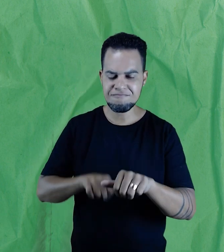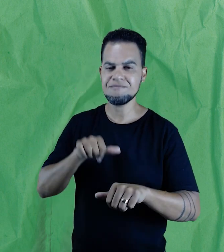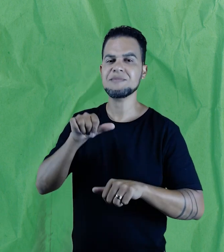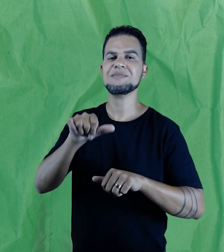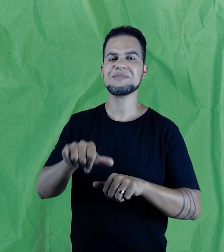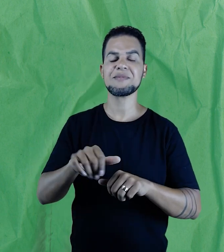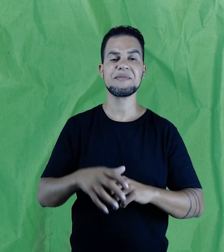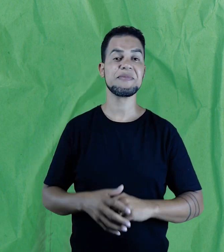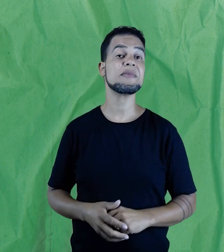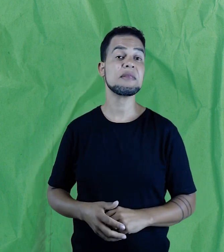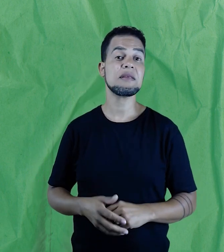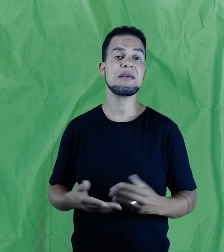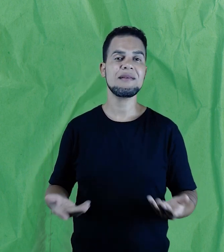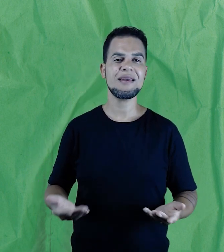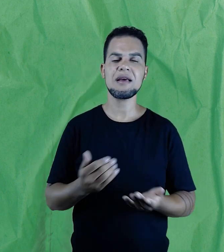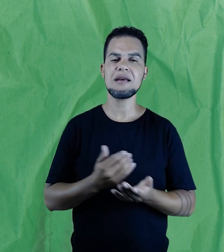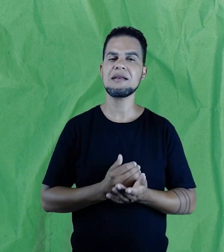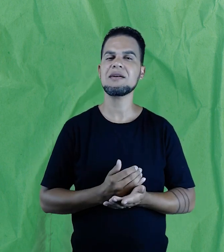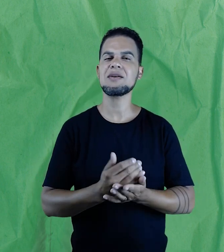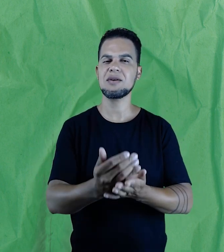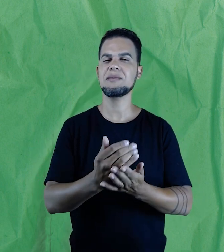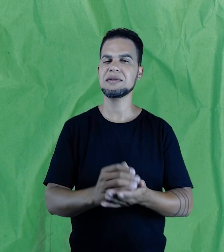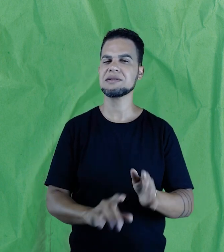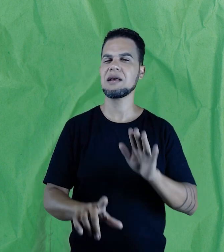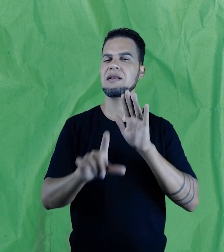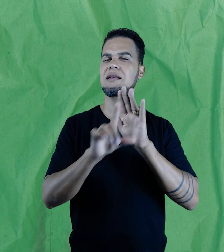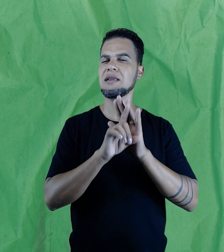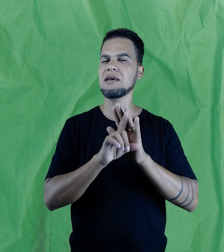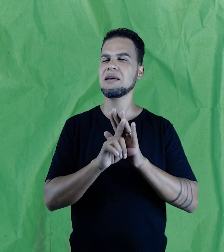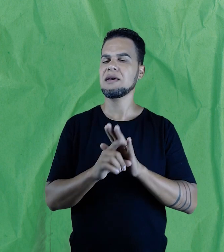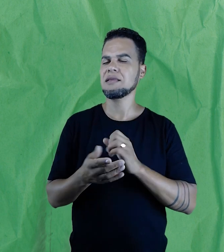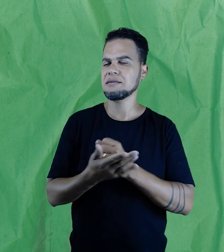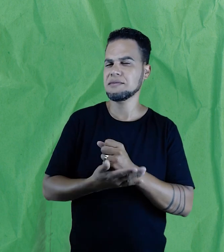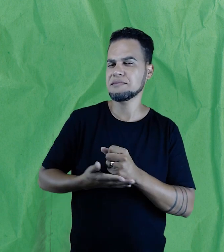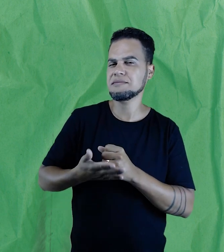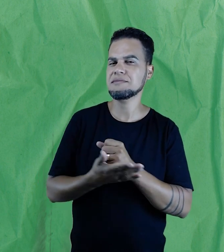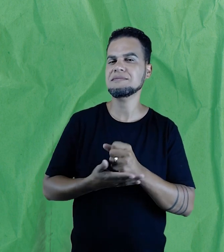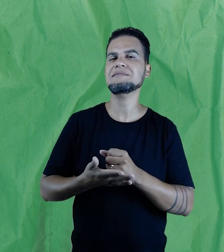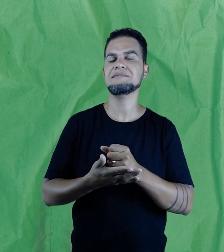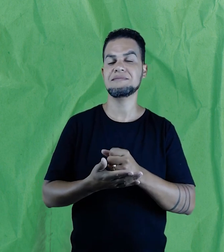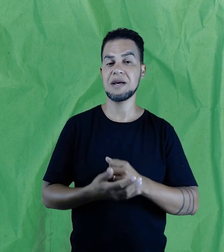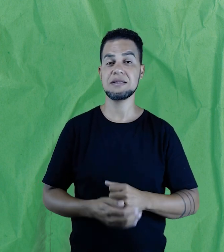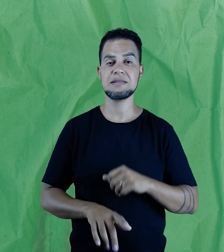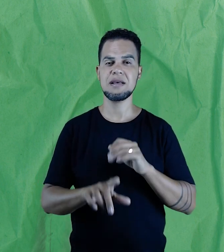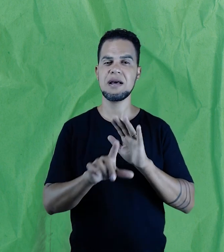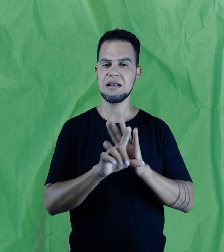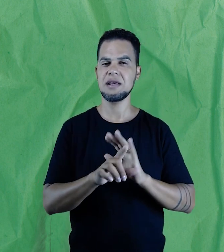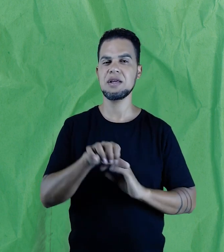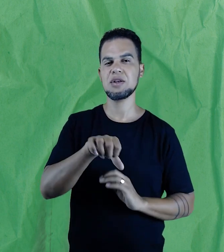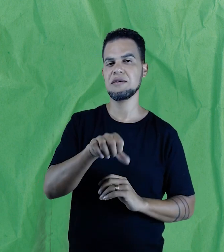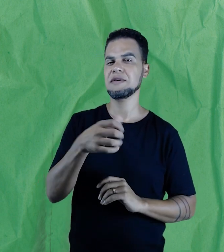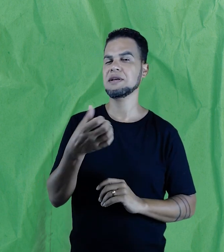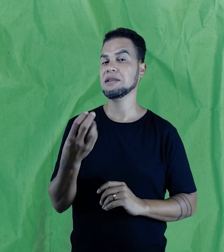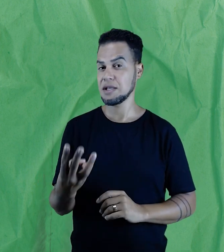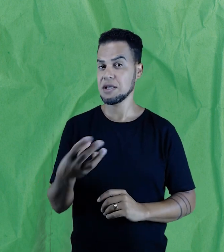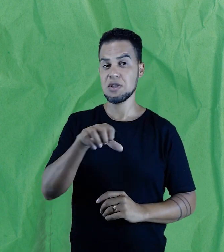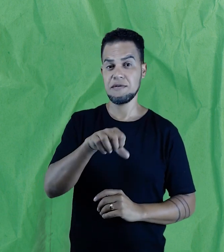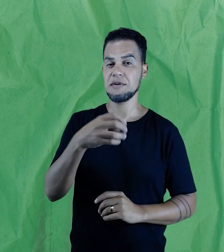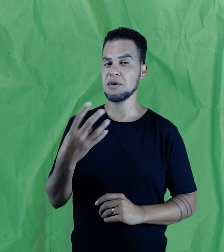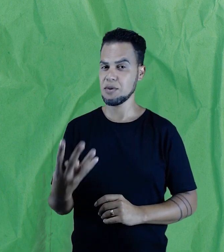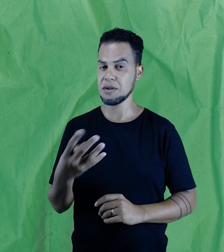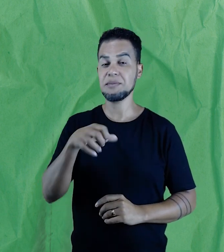renova, né? Então, ela ocorre a Lei de Diretrizes e Bases, que é a Lei 9394